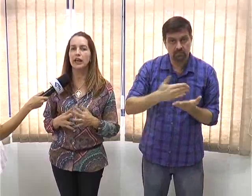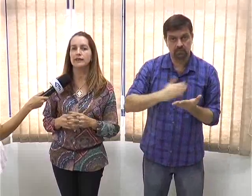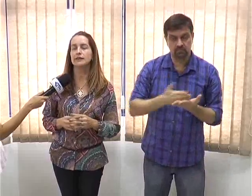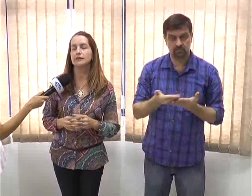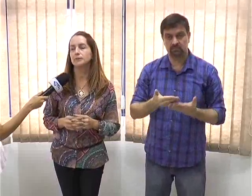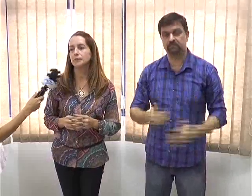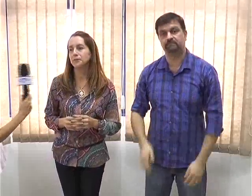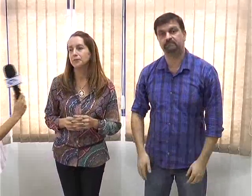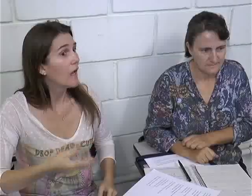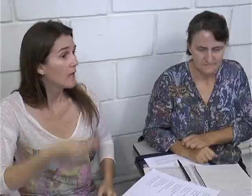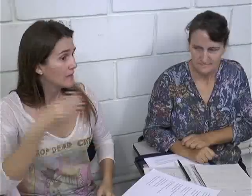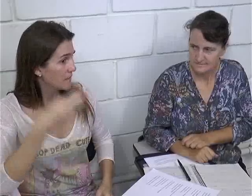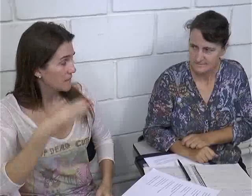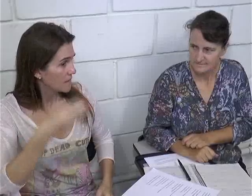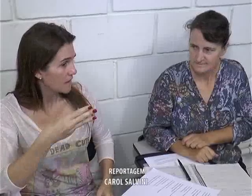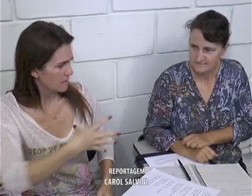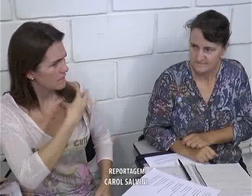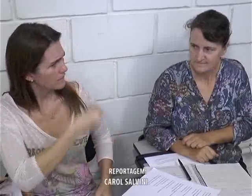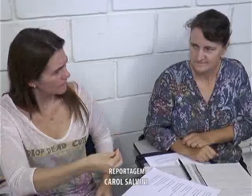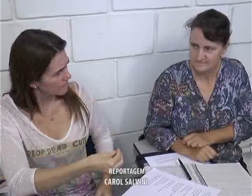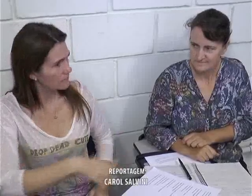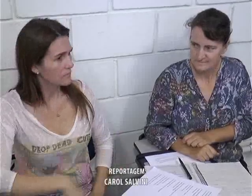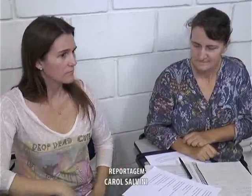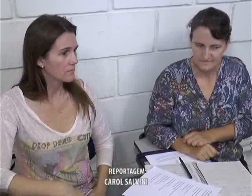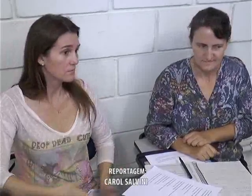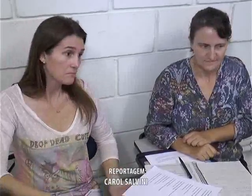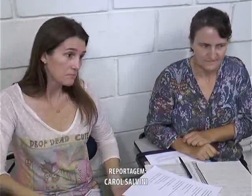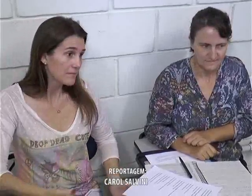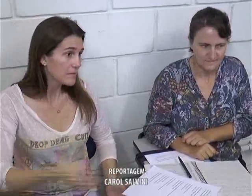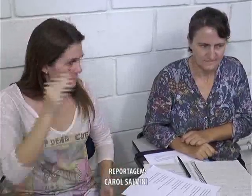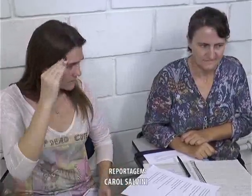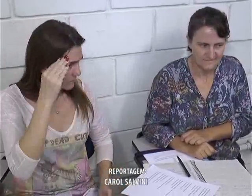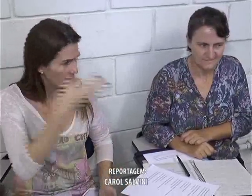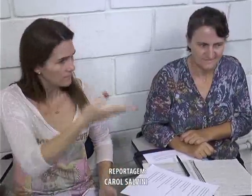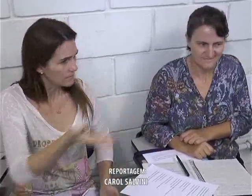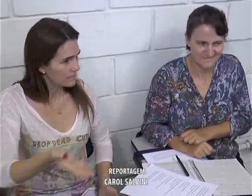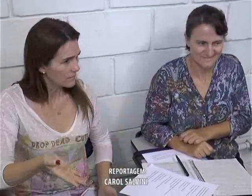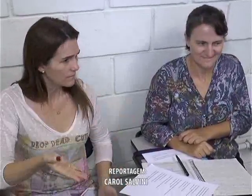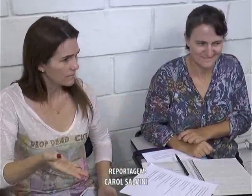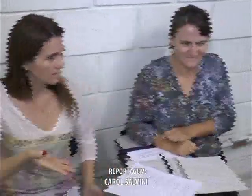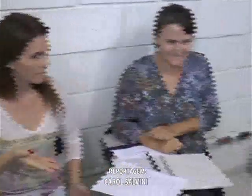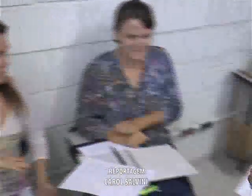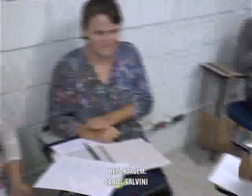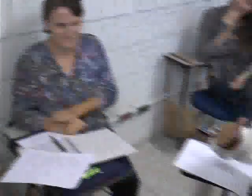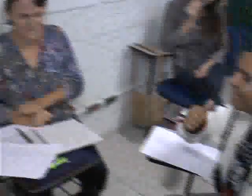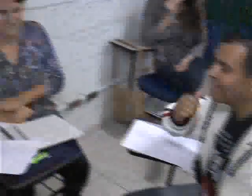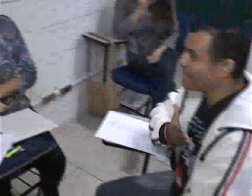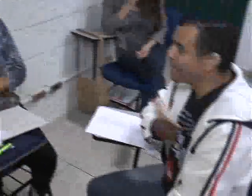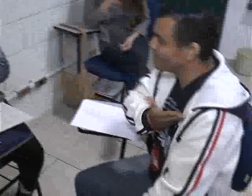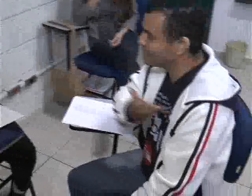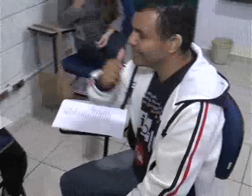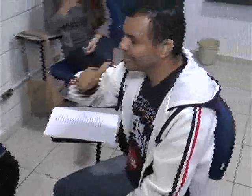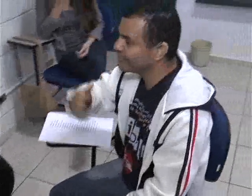sinais. A APADA realiza esses cursos de pós-graduação e a primeira turma já está na fase final.